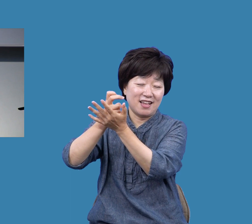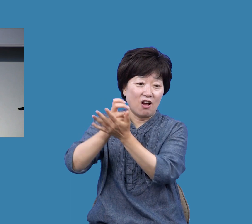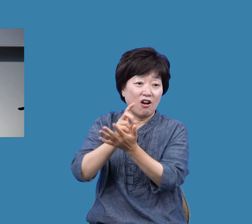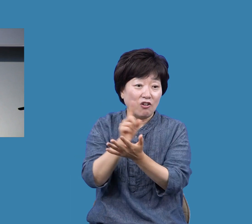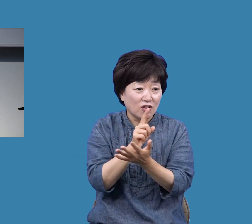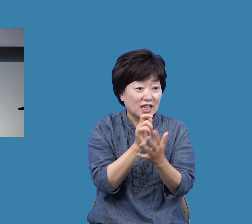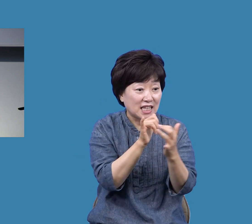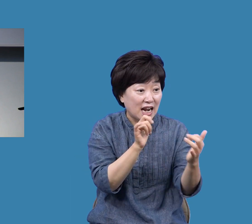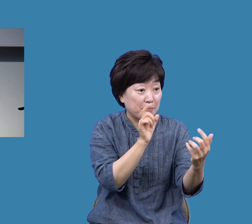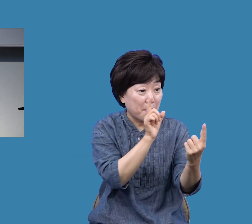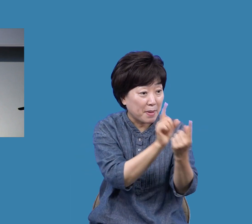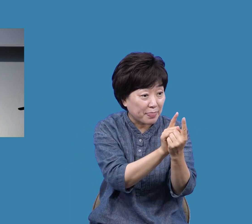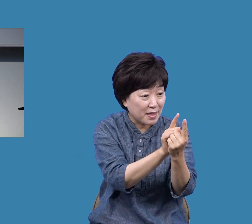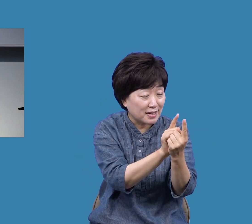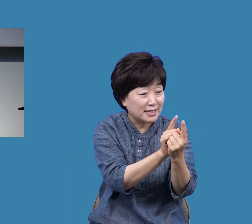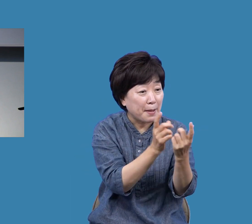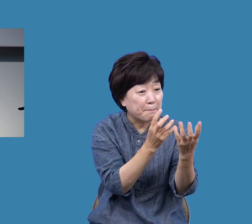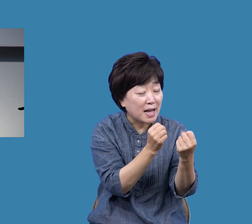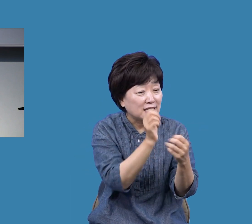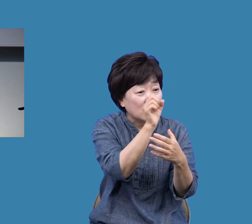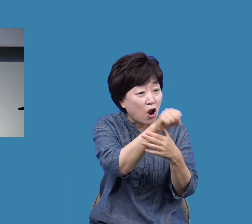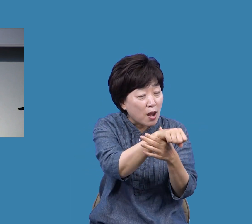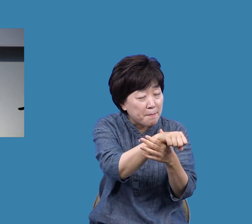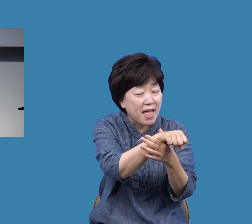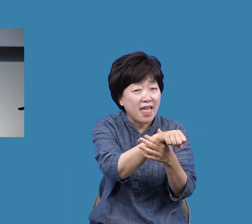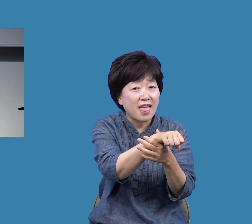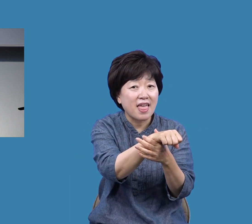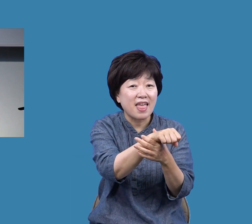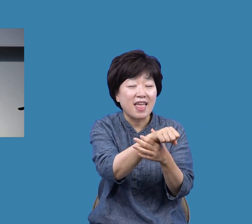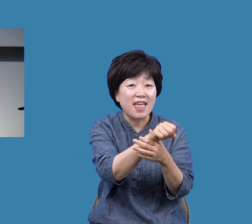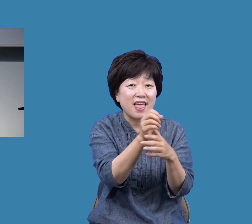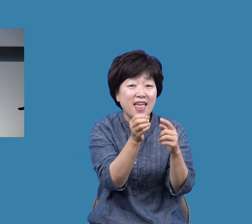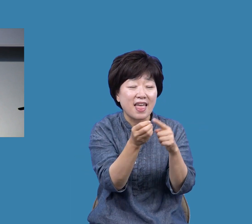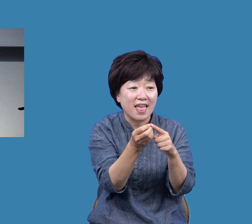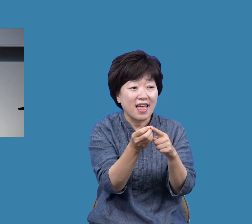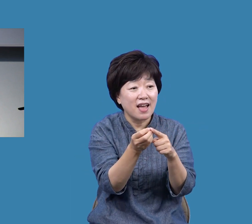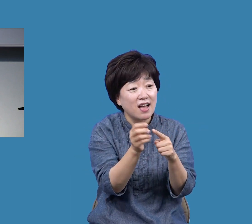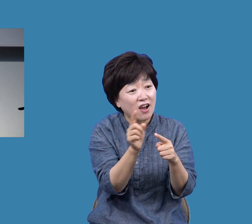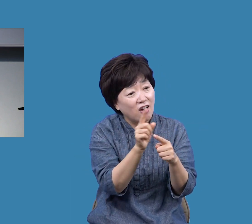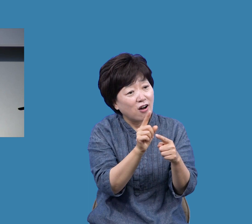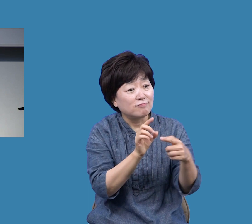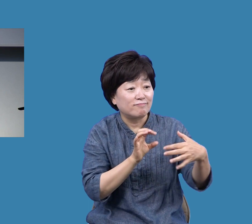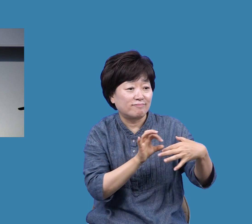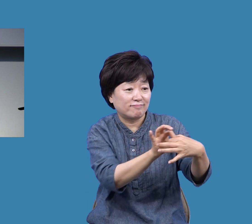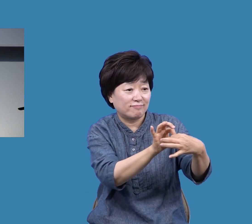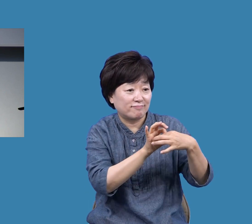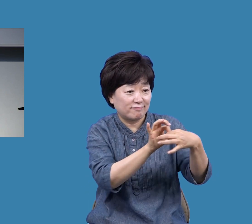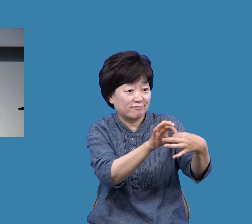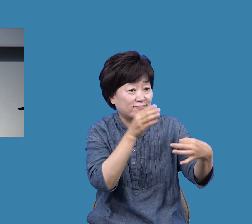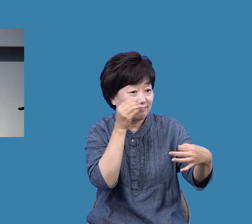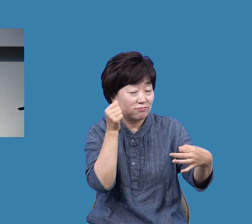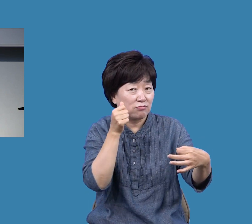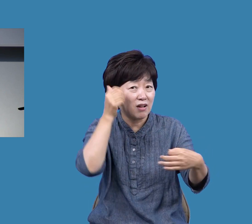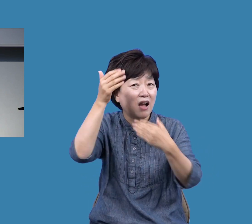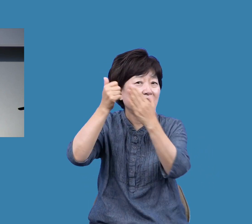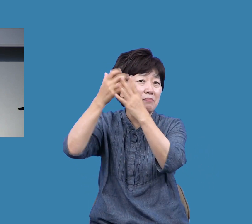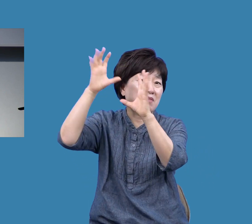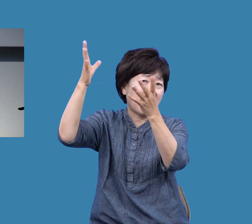사람과의 관계에서 많은 열매가 생기고 많은 돌파들이 일어나는가. 사실 이게 하나님 나라의